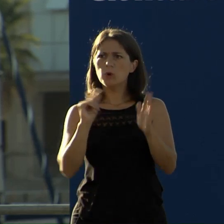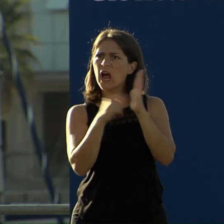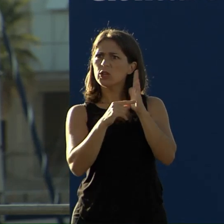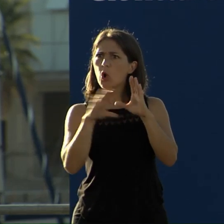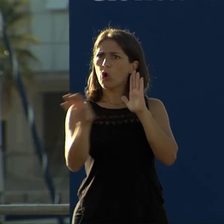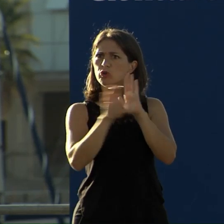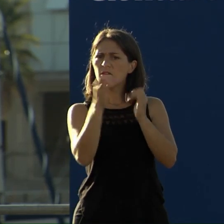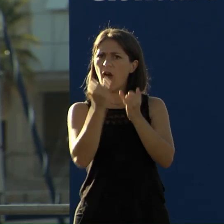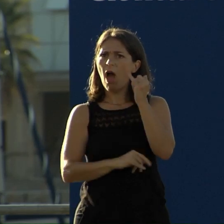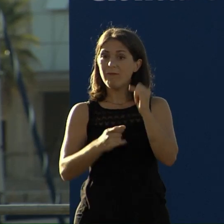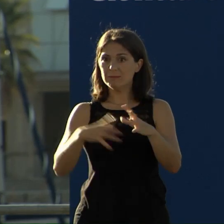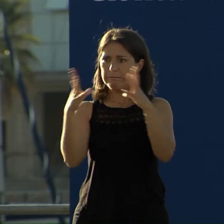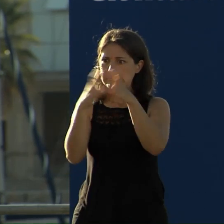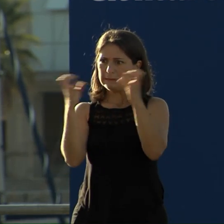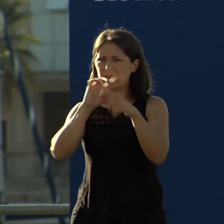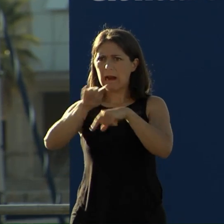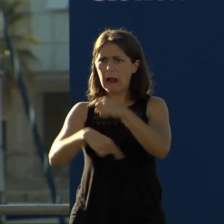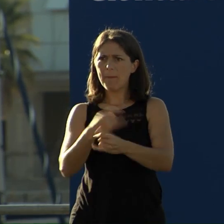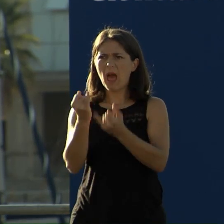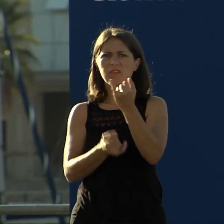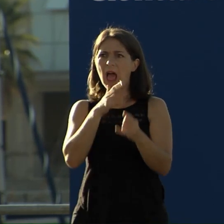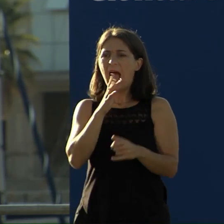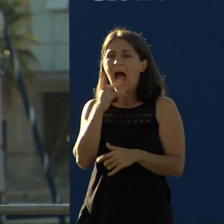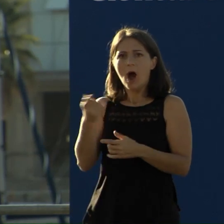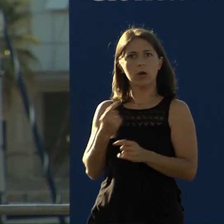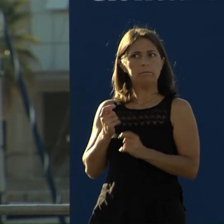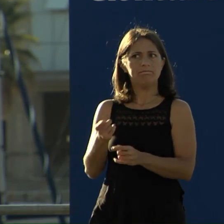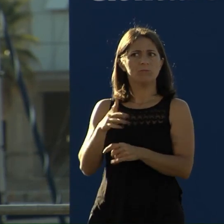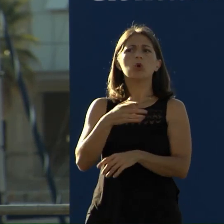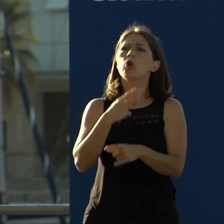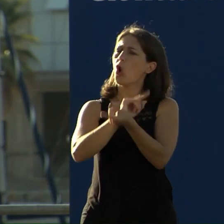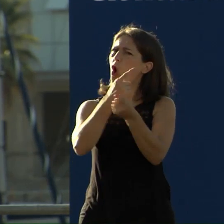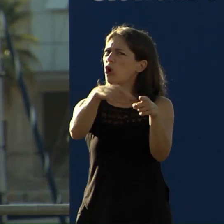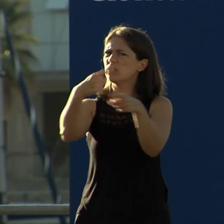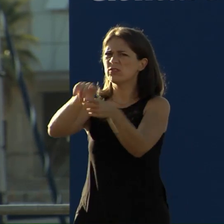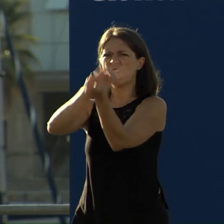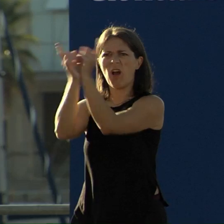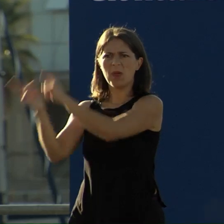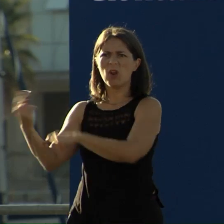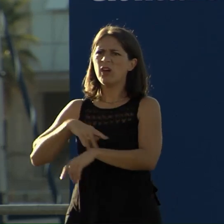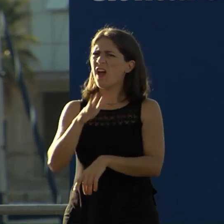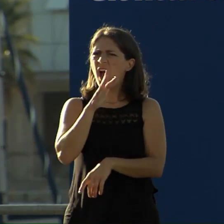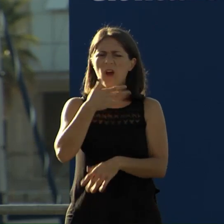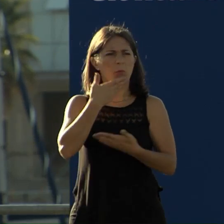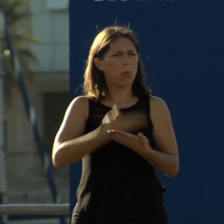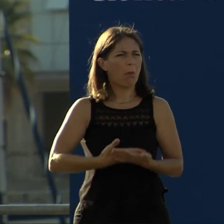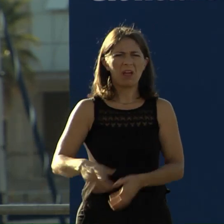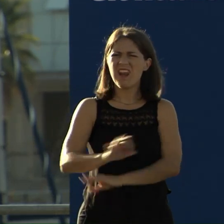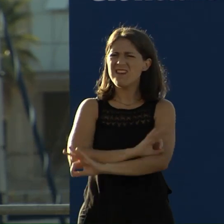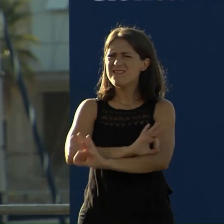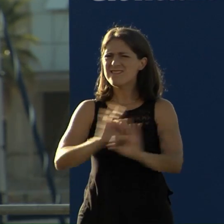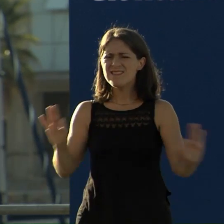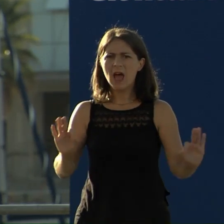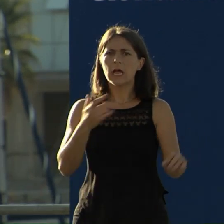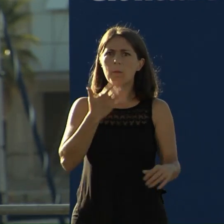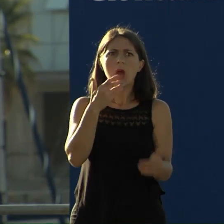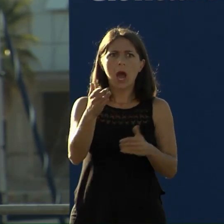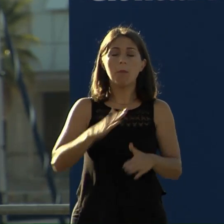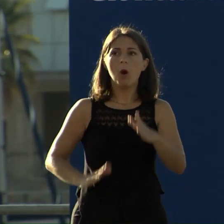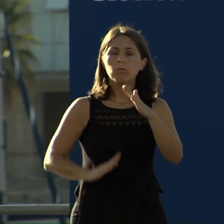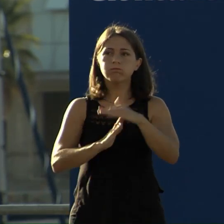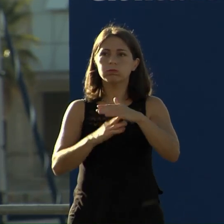entregando la soberanía, ya no se atrevan. Han cambiado muchas cosas. Nada de hastío, nada de aburrimiento. Si hay